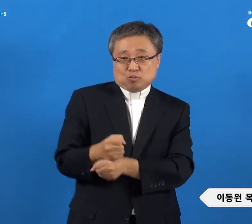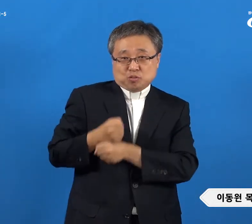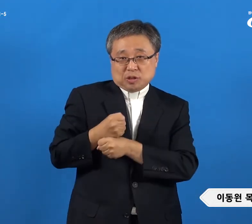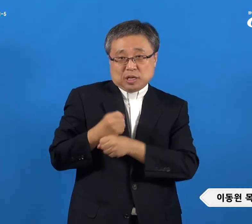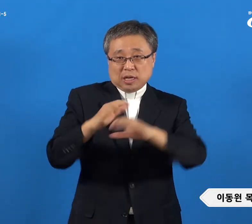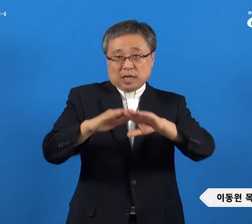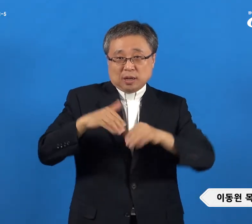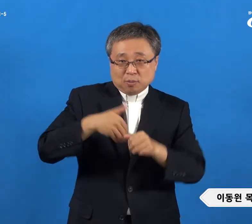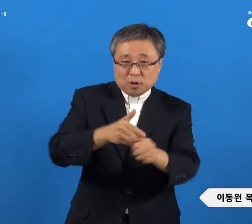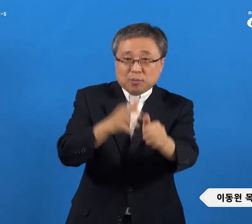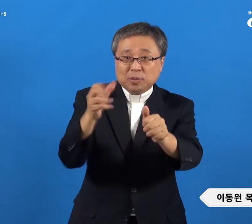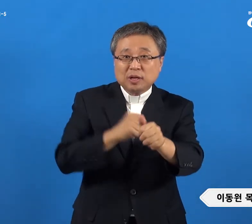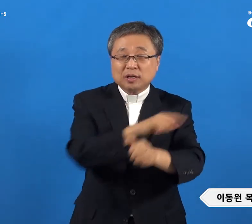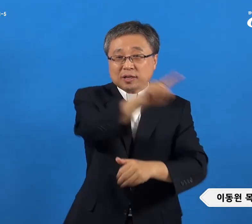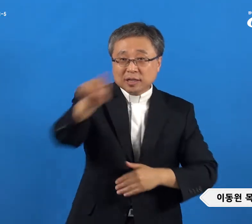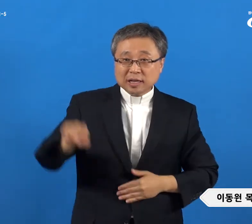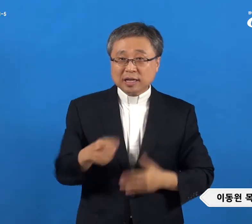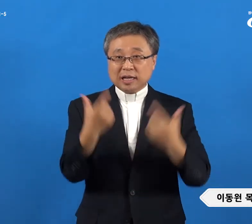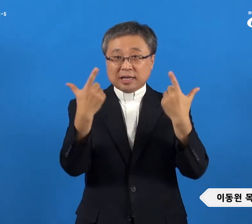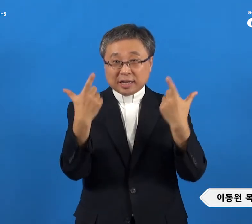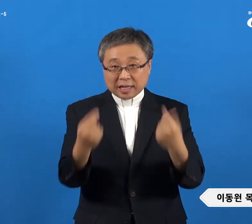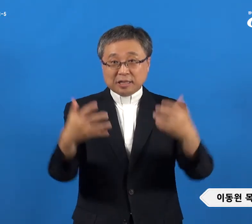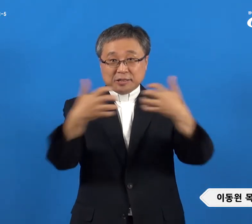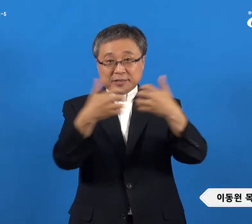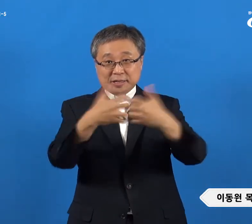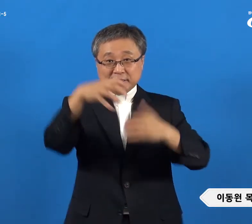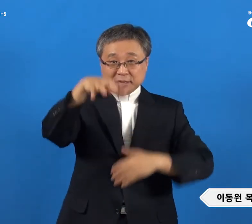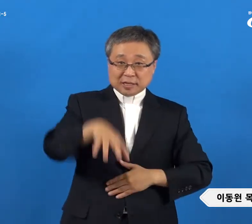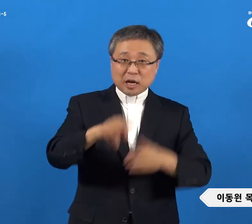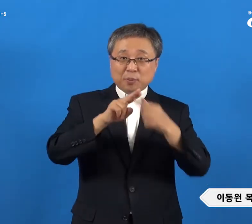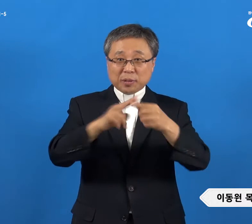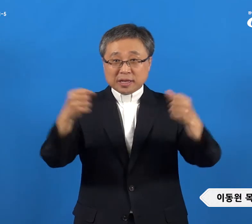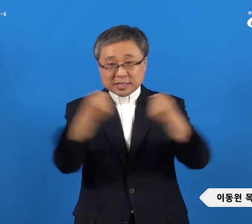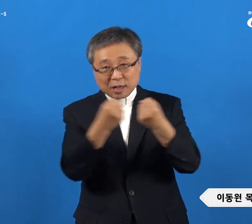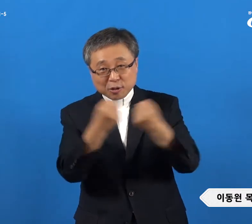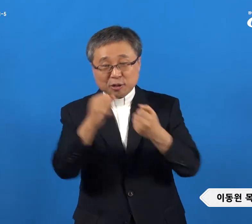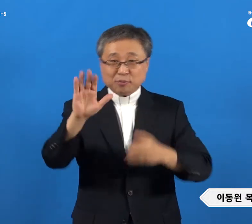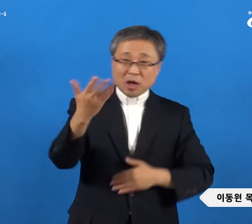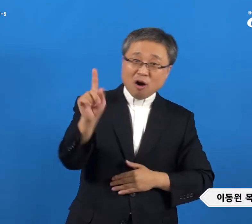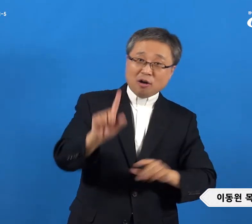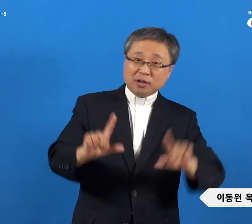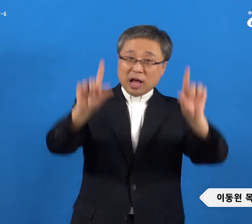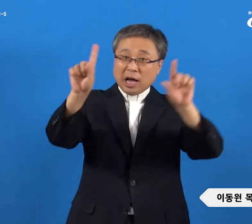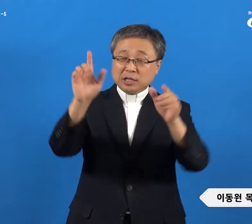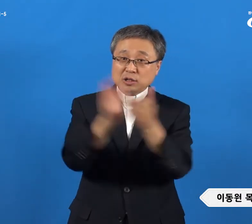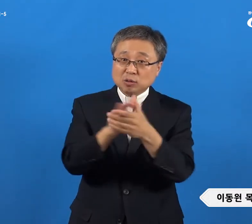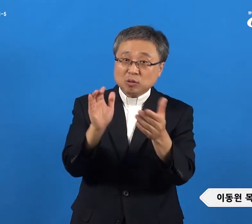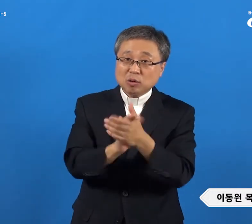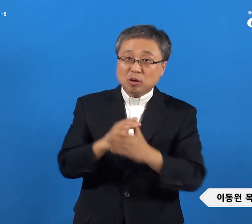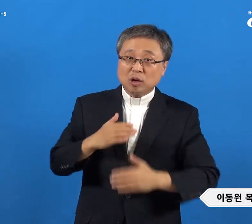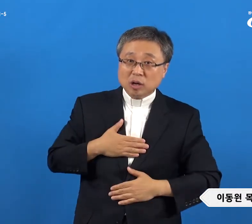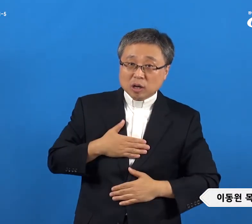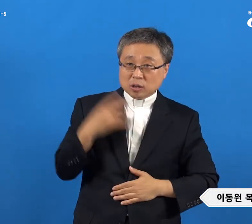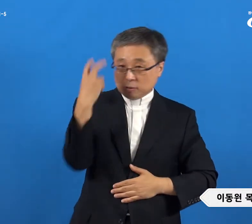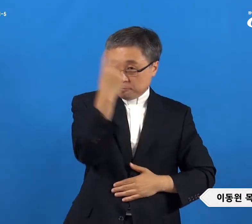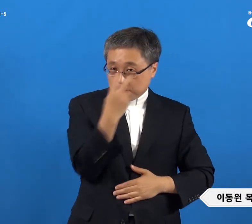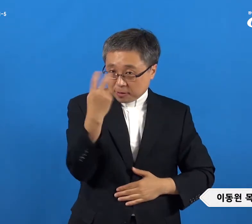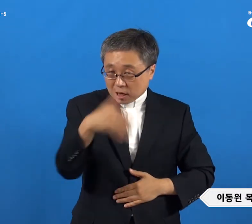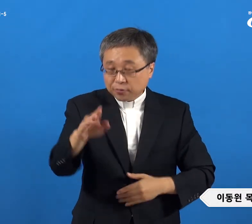배치되었습니다. 그리고 그들은 같은 전선에서 함께 싸우게 되었습니다. 어느 날 한 친구가 정찰을 나갔다가